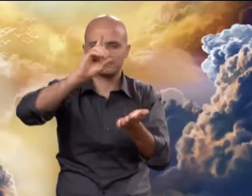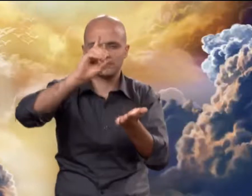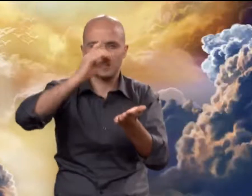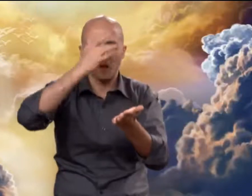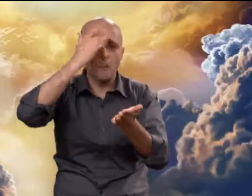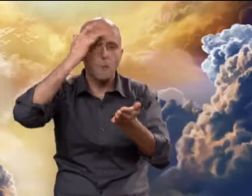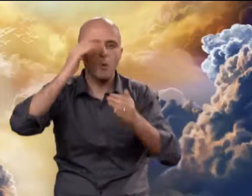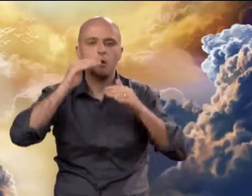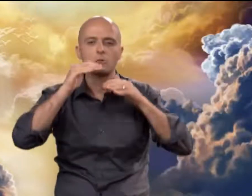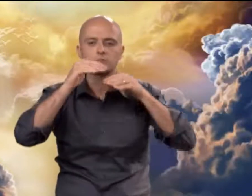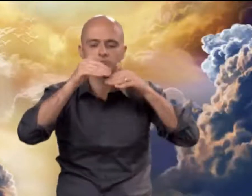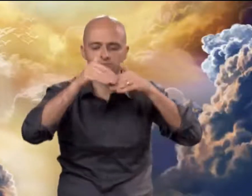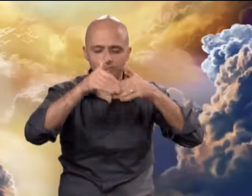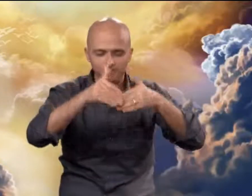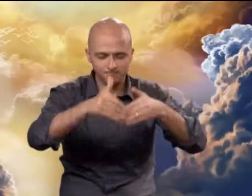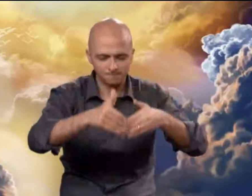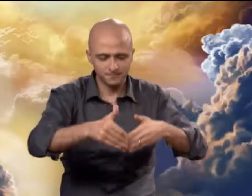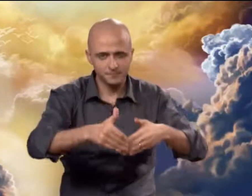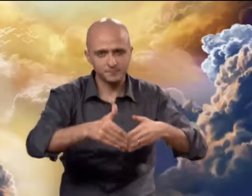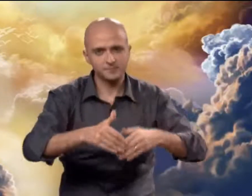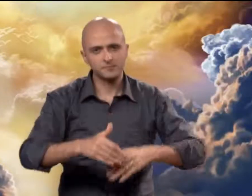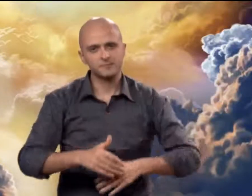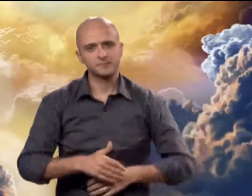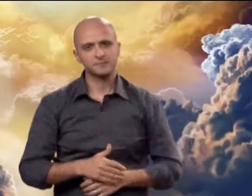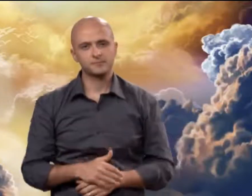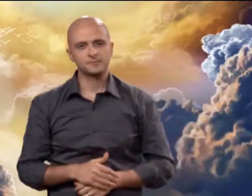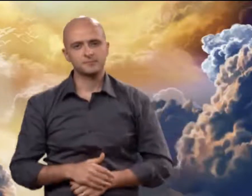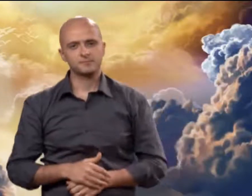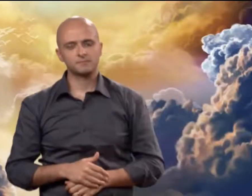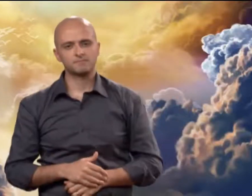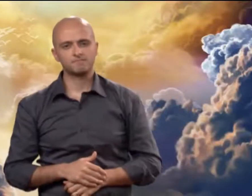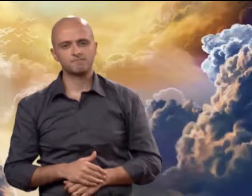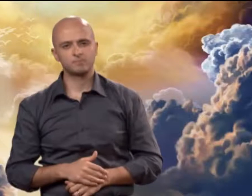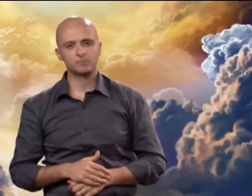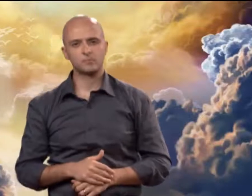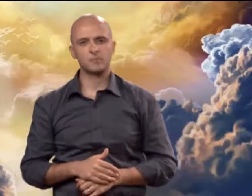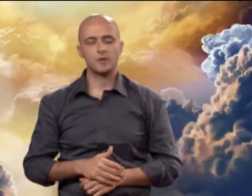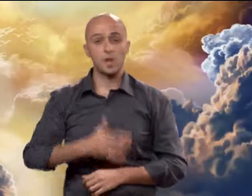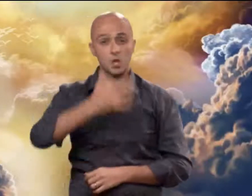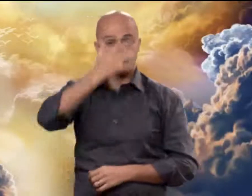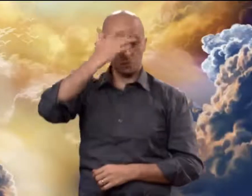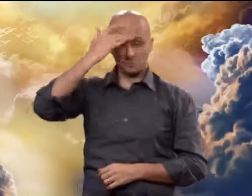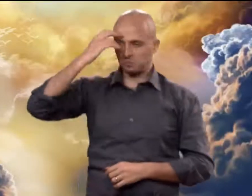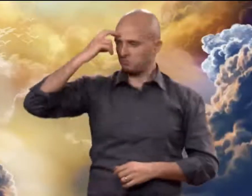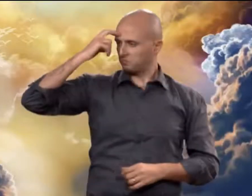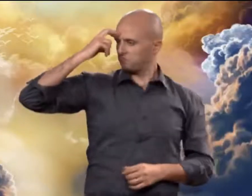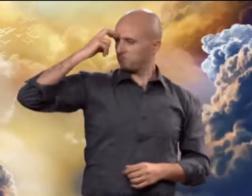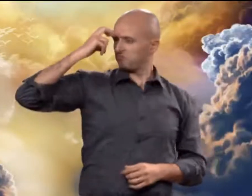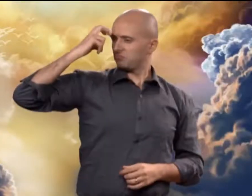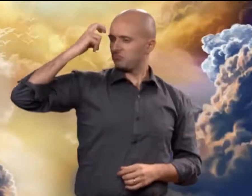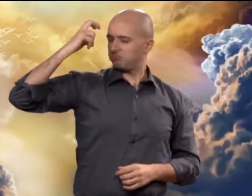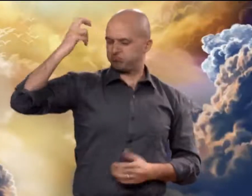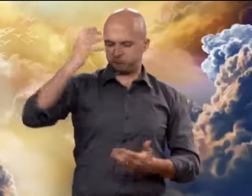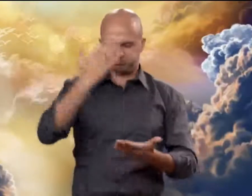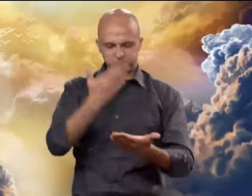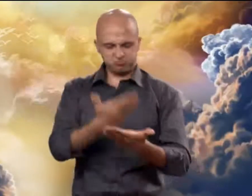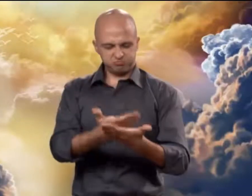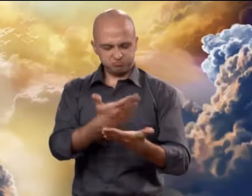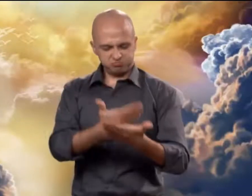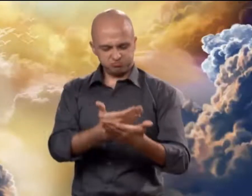pelo pecado. Entretanto, os anjos desejavam que mesmo em sua humilhação, o Filho de Deus pudesse aparecer diante das